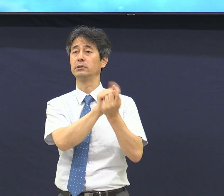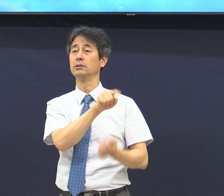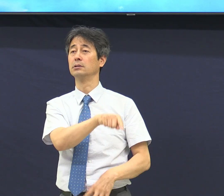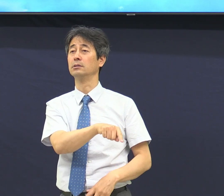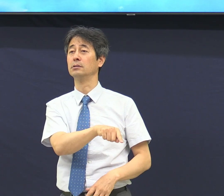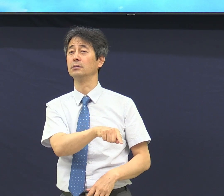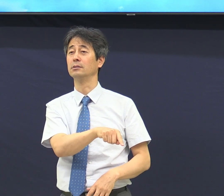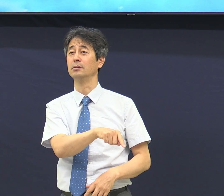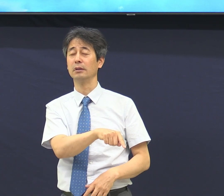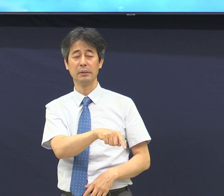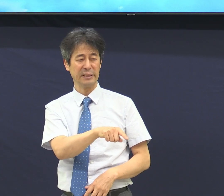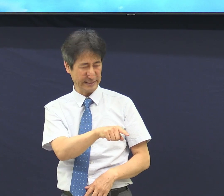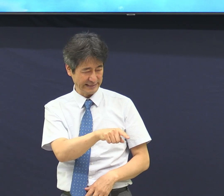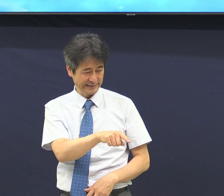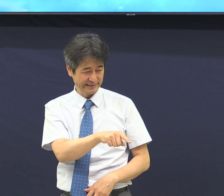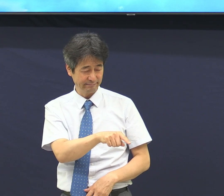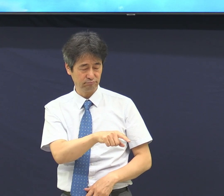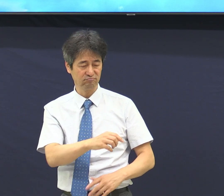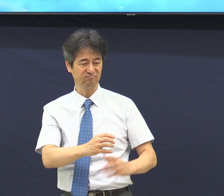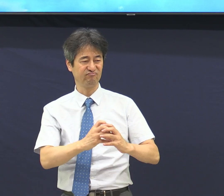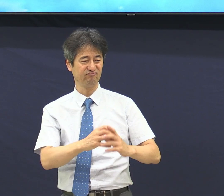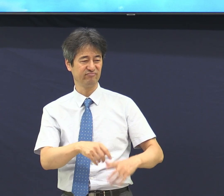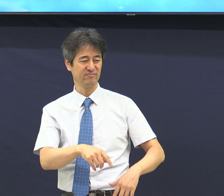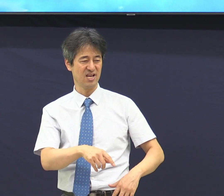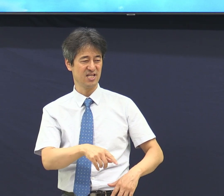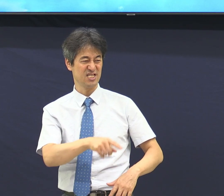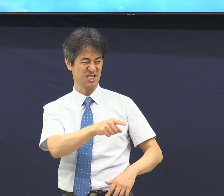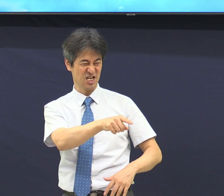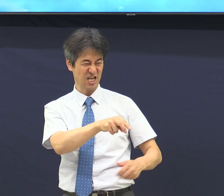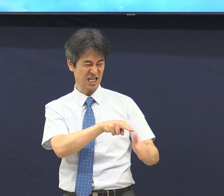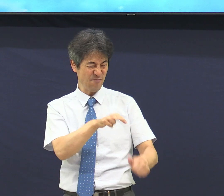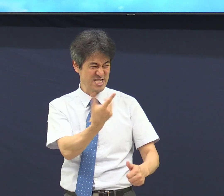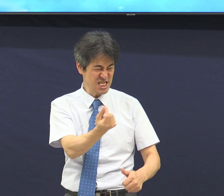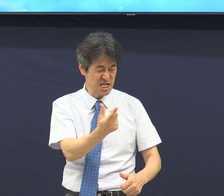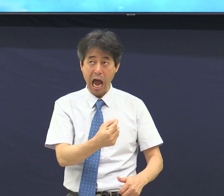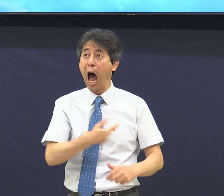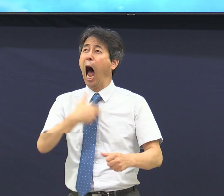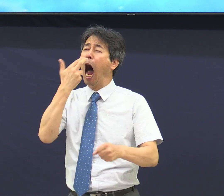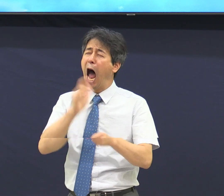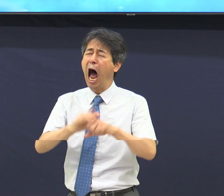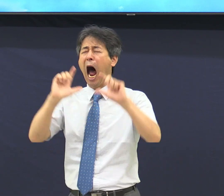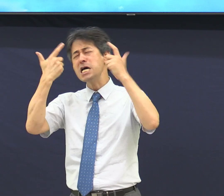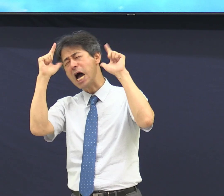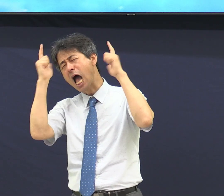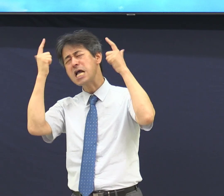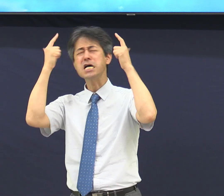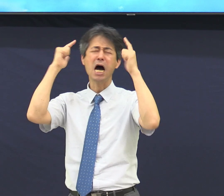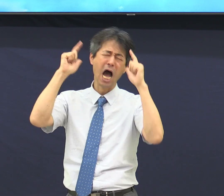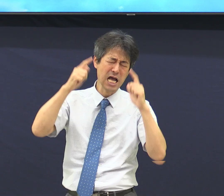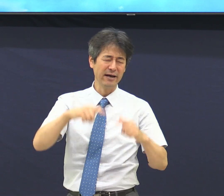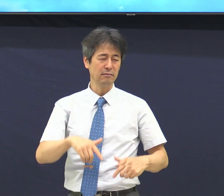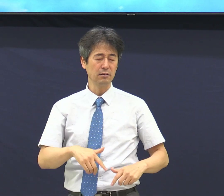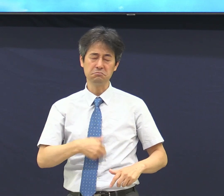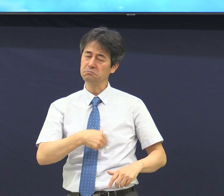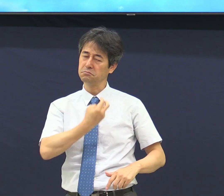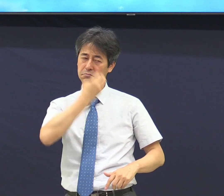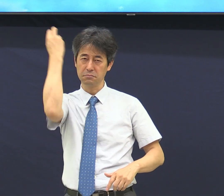양식을 사러 가는 중에 이스라엘 요셉을 만나게 되고 억울한 상황에